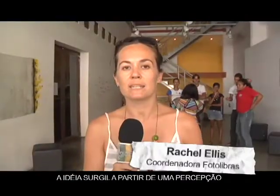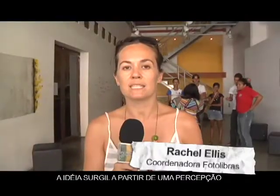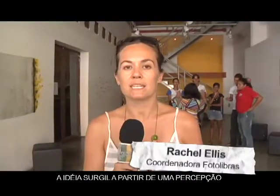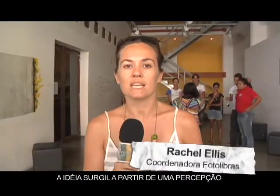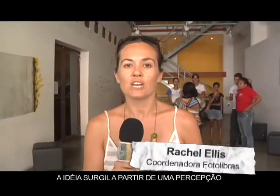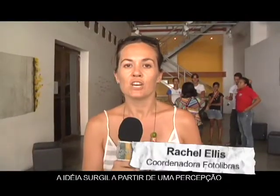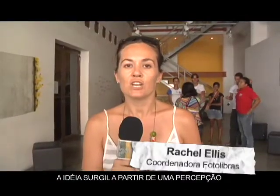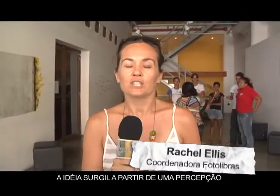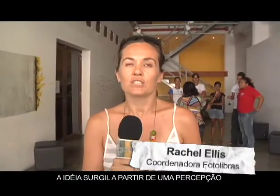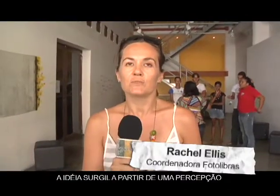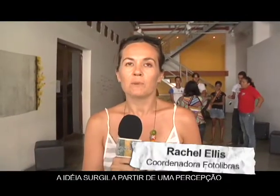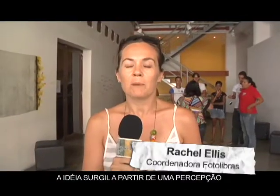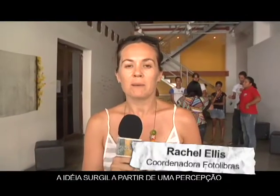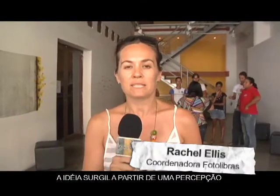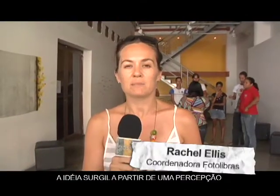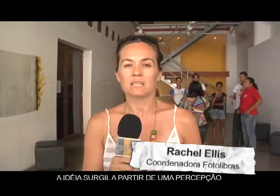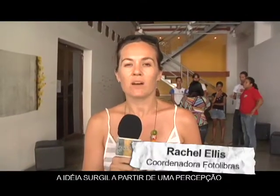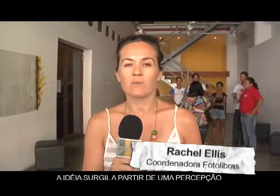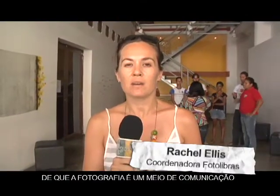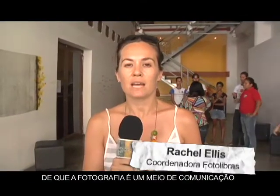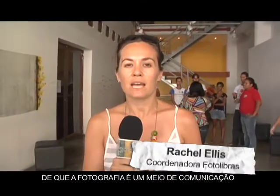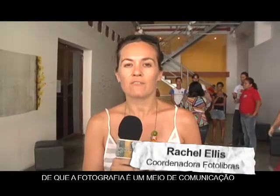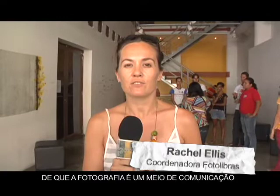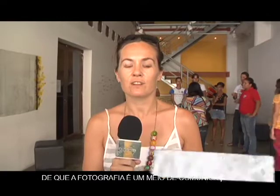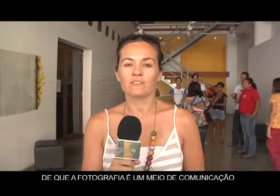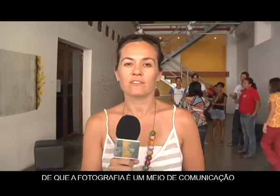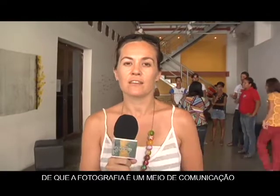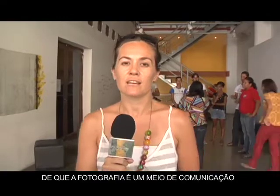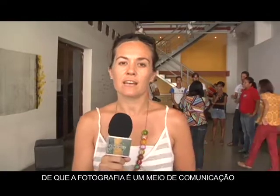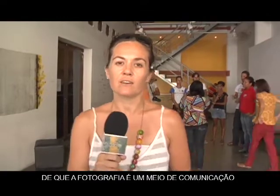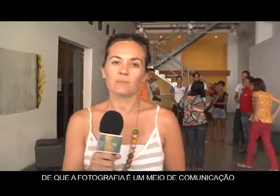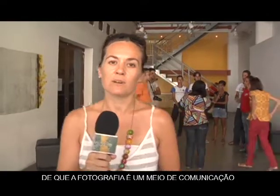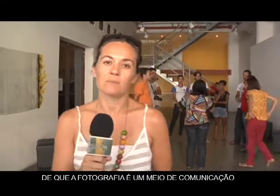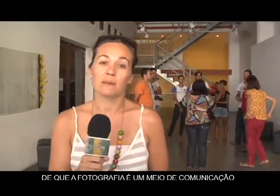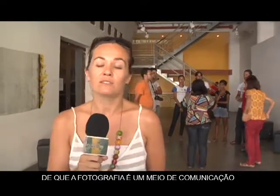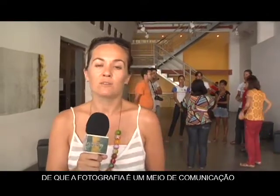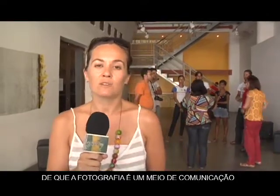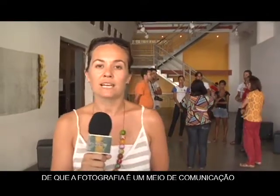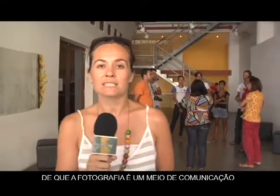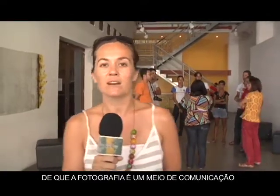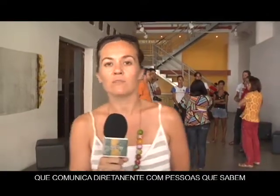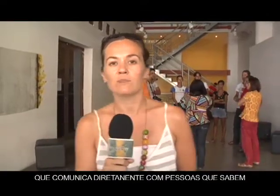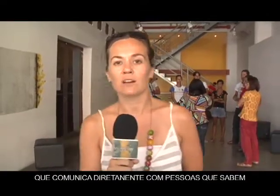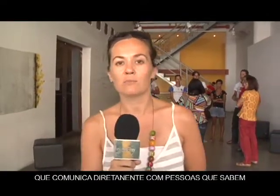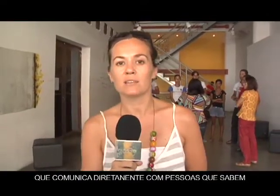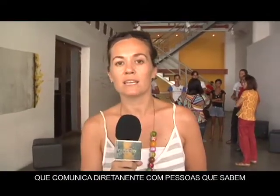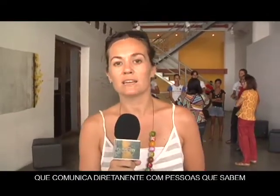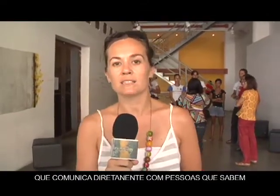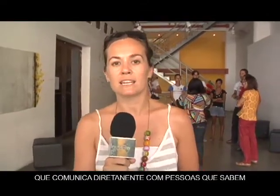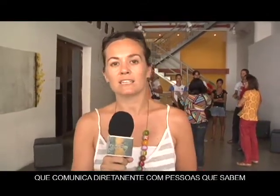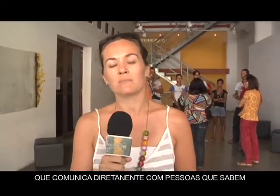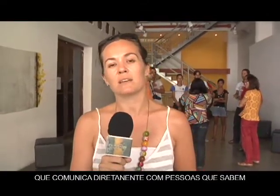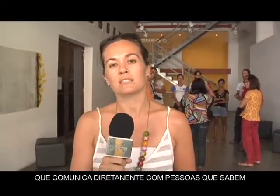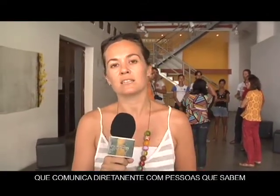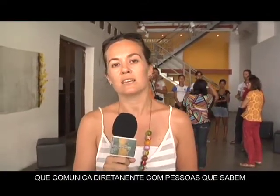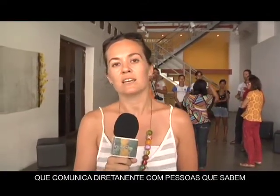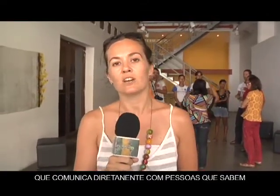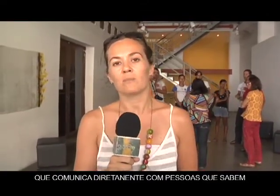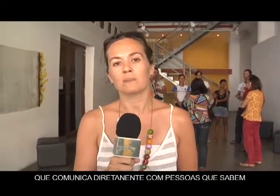partir de uma percepção que a fotografia é um meio de comunicação que comunica diretamente com